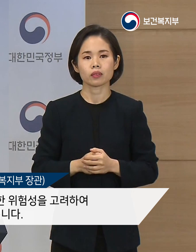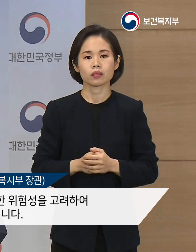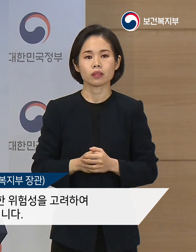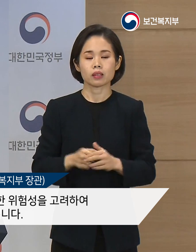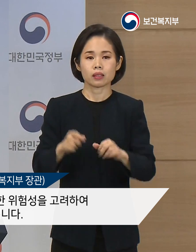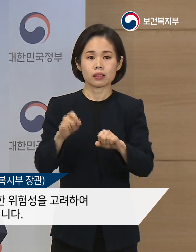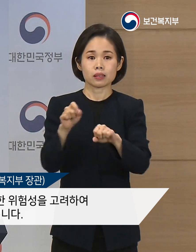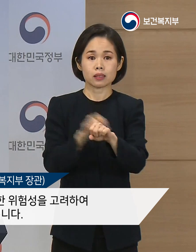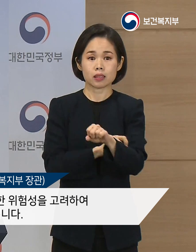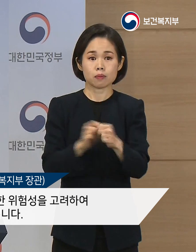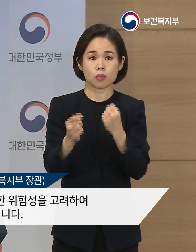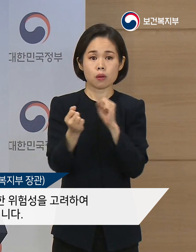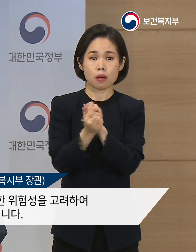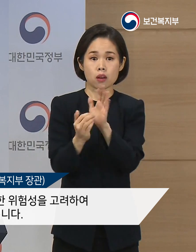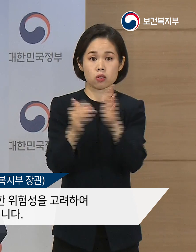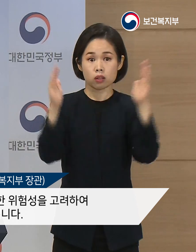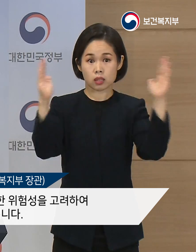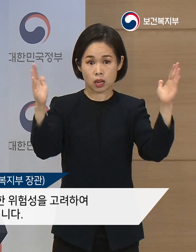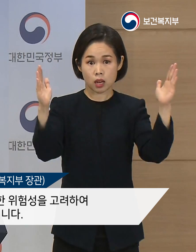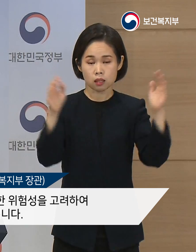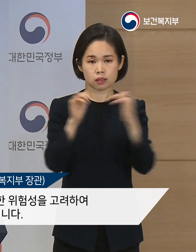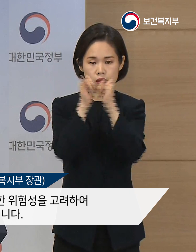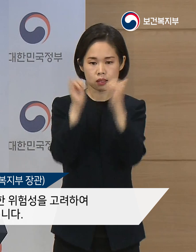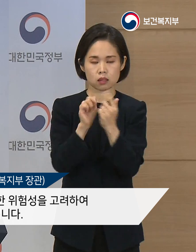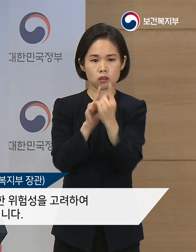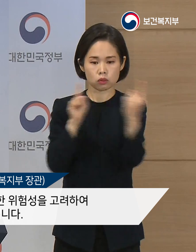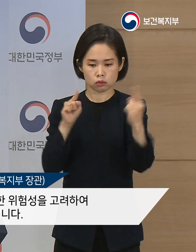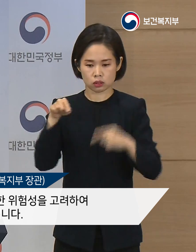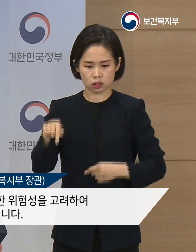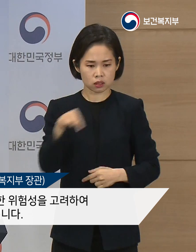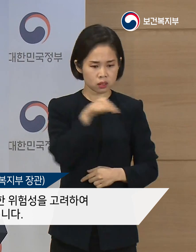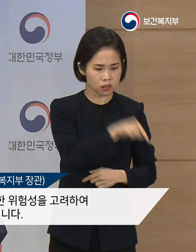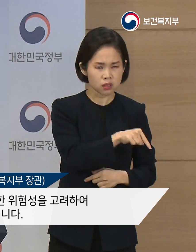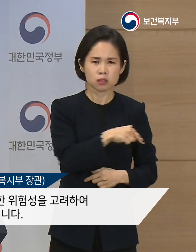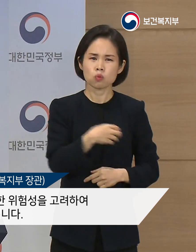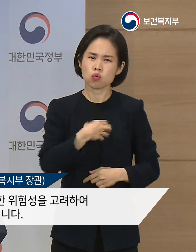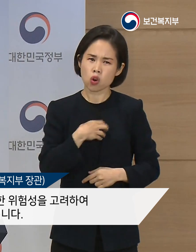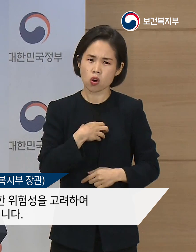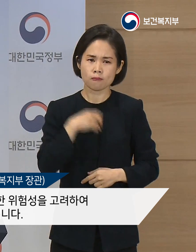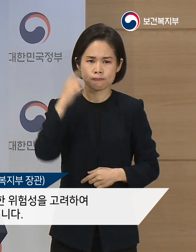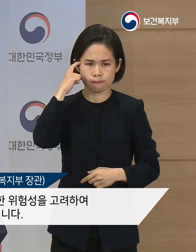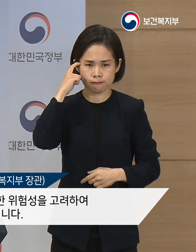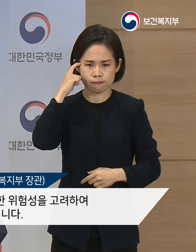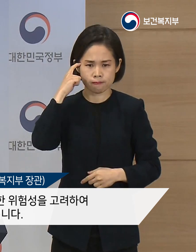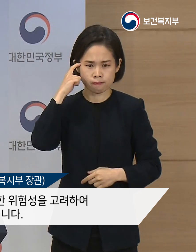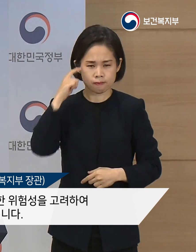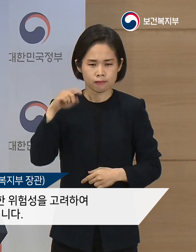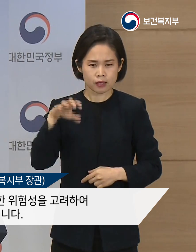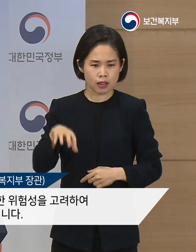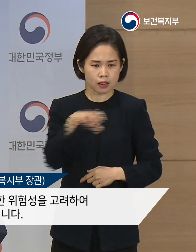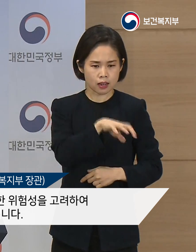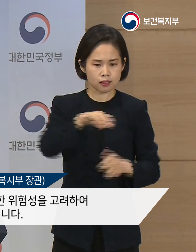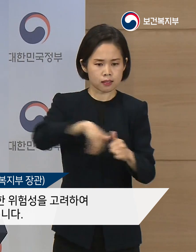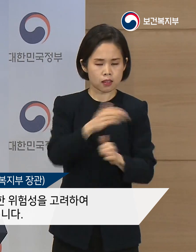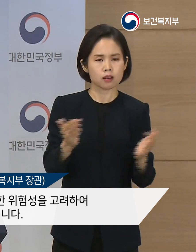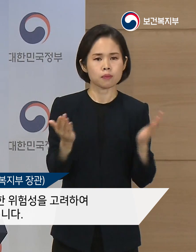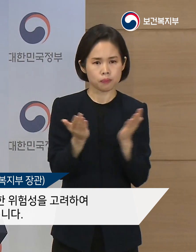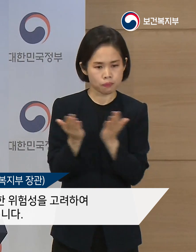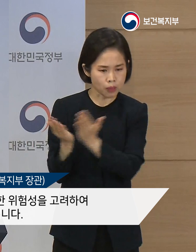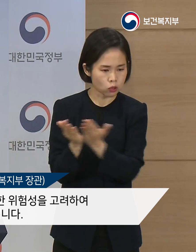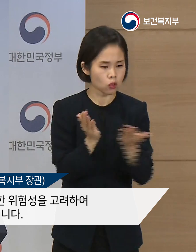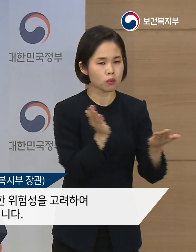우선 특별 방역기관의 거리두기는 이러한 위험성을 고려하여 좀 더 정밀한 방향으로 강화할